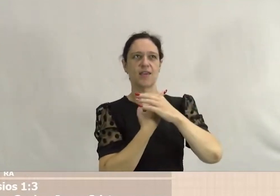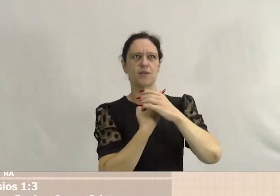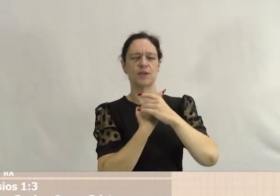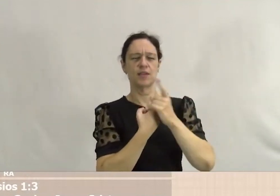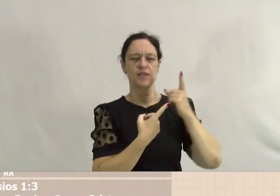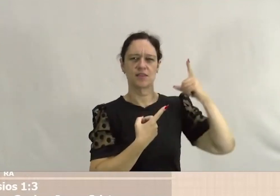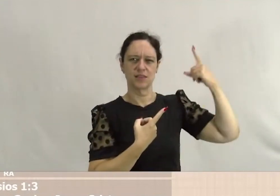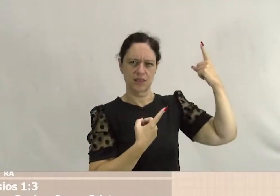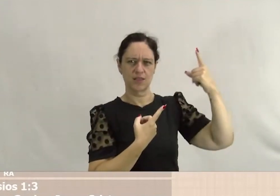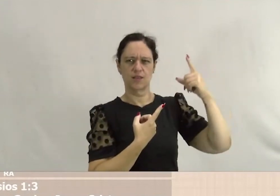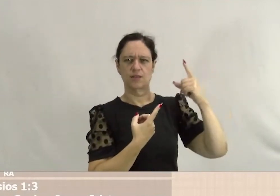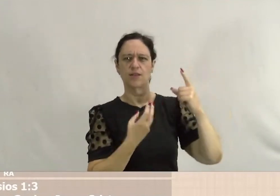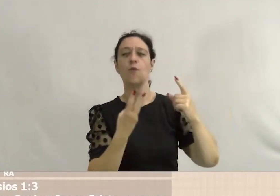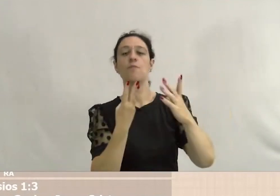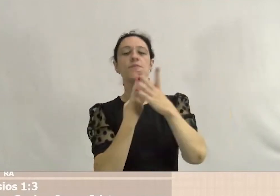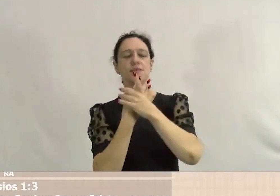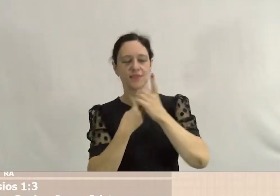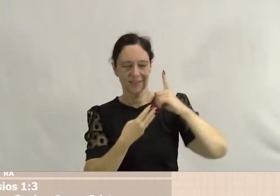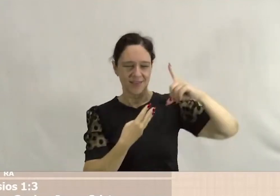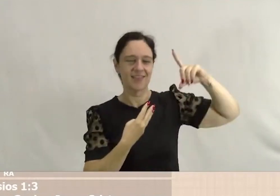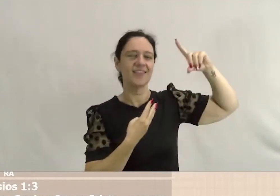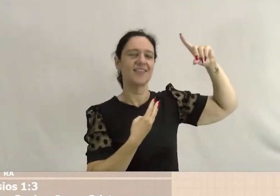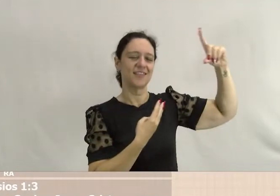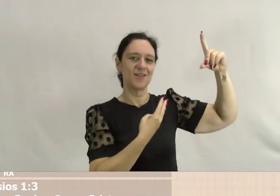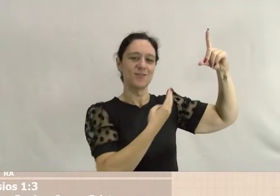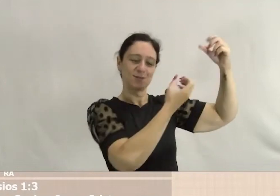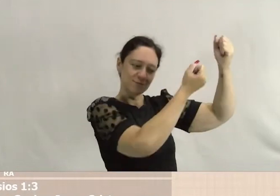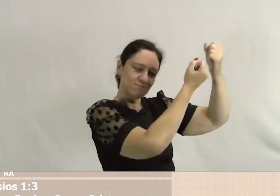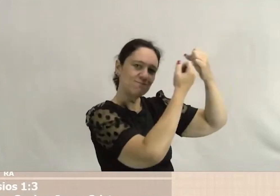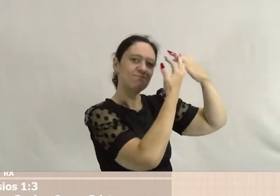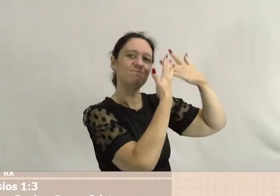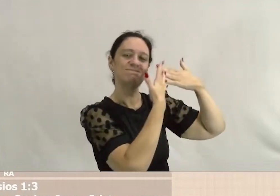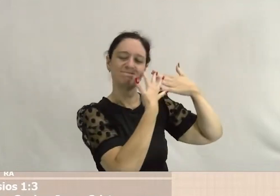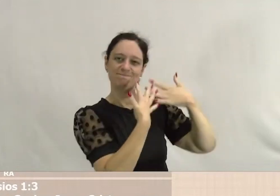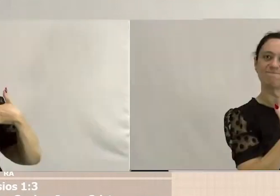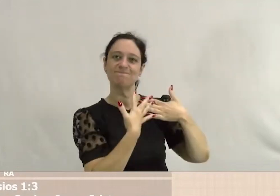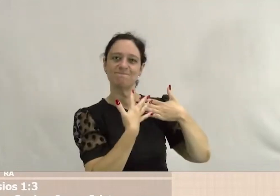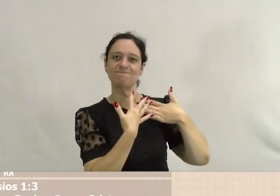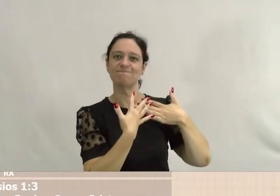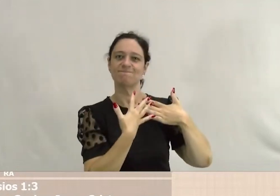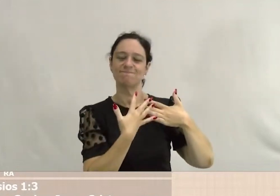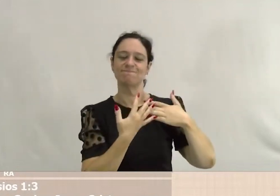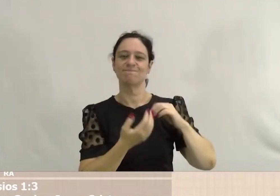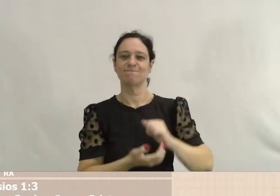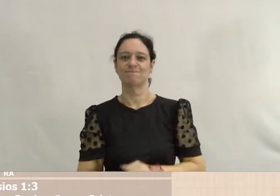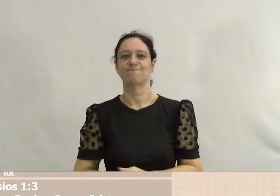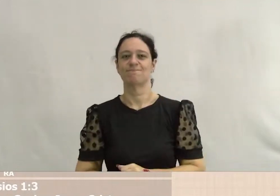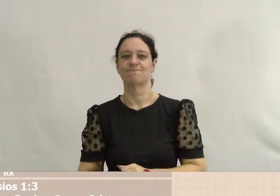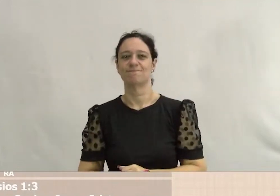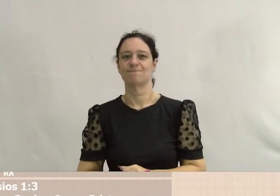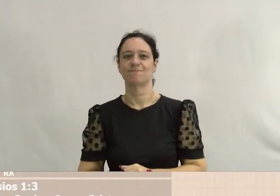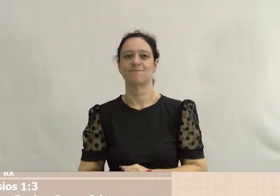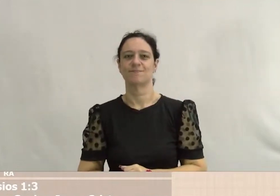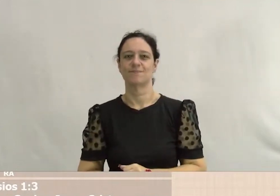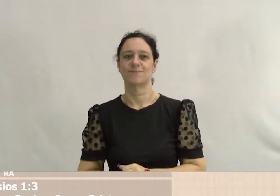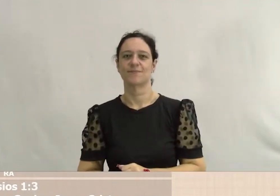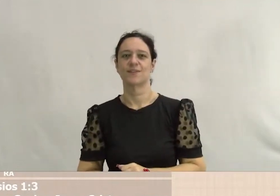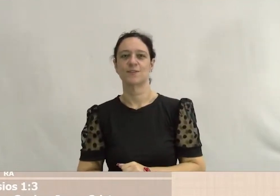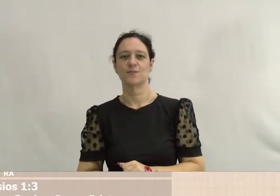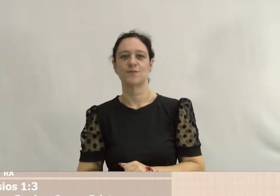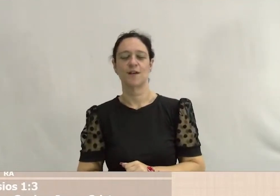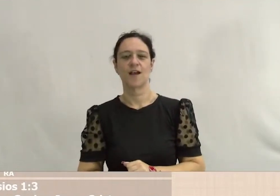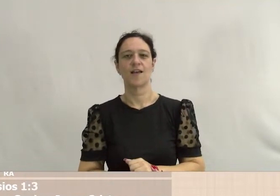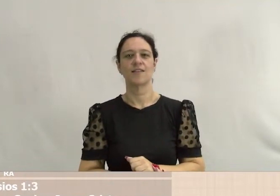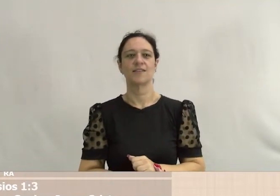dispensando-nos toda sorte de bênção espiritual, como rio da graça, suprindo eu e